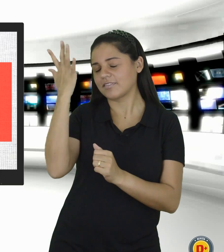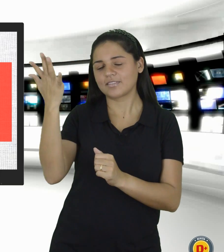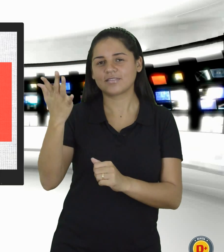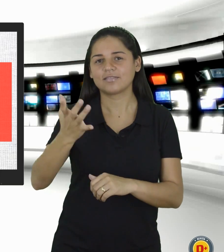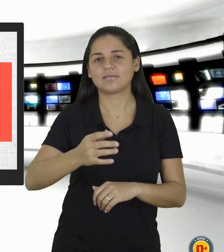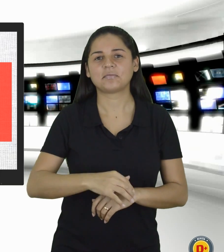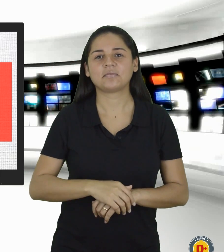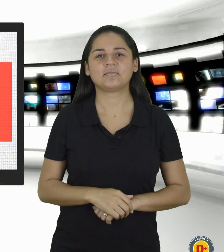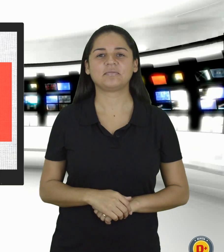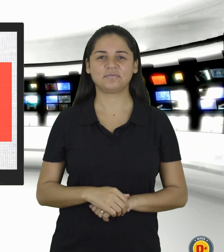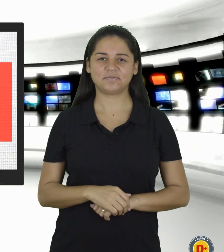alcance.